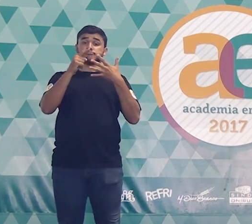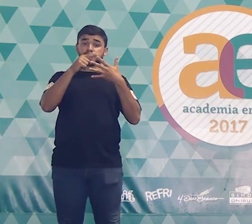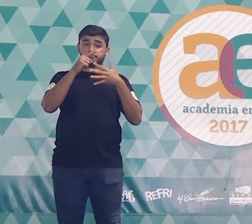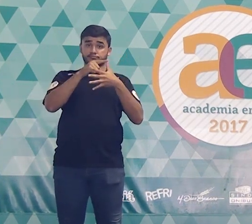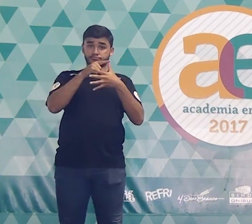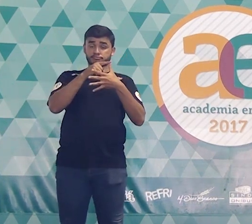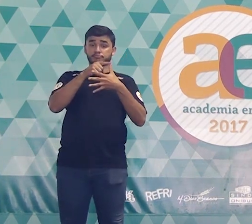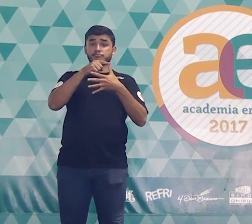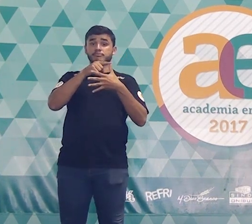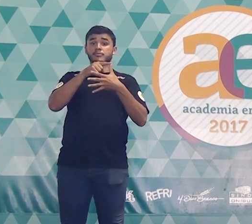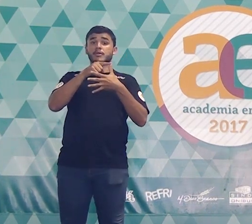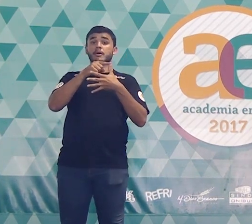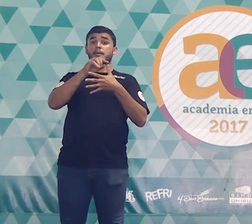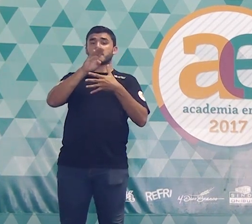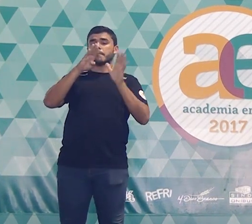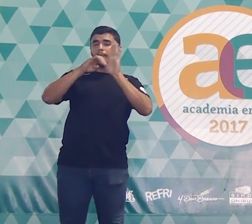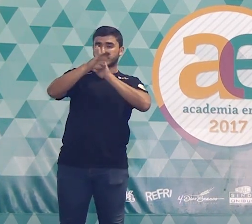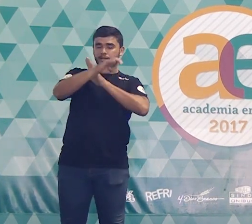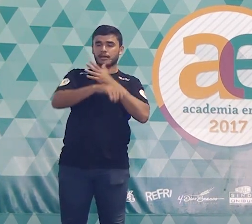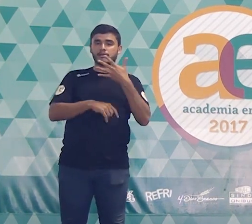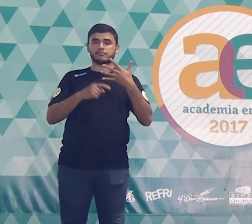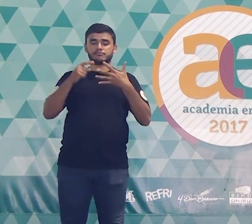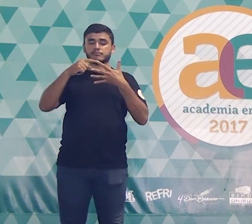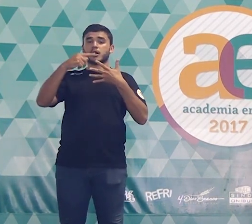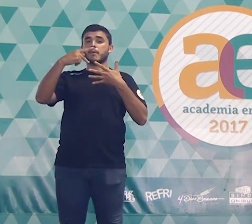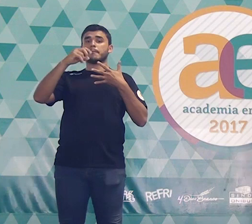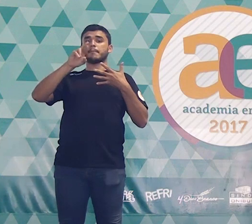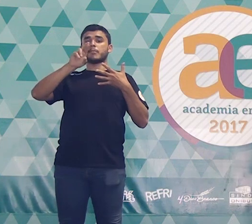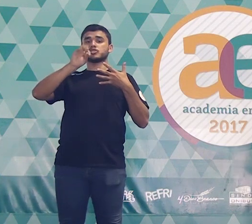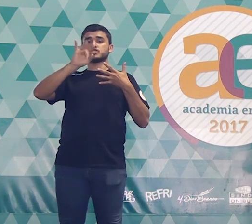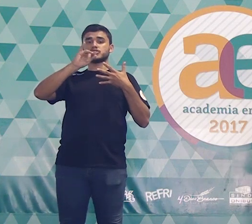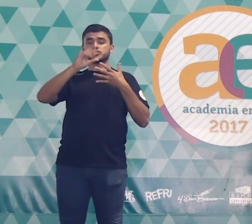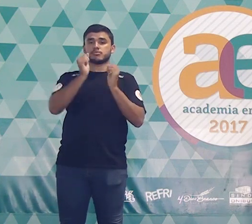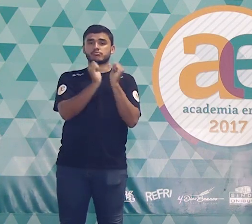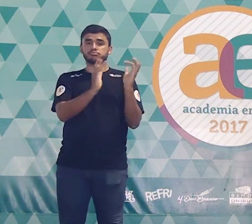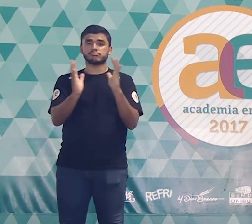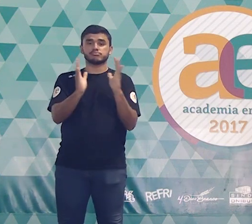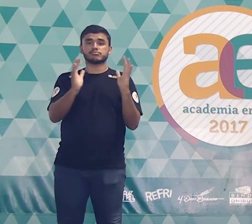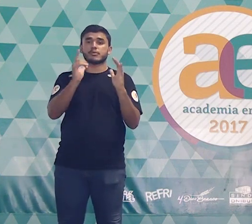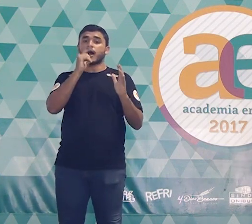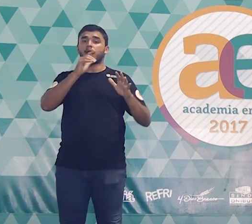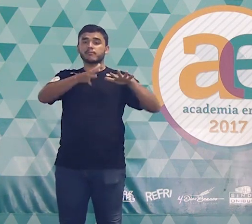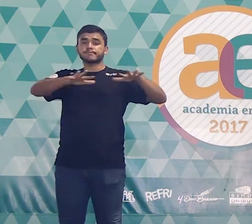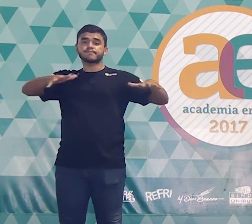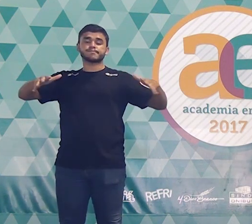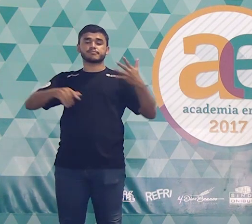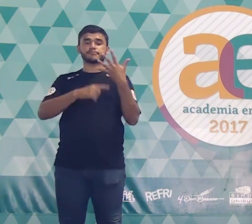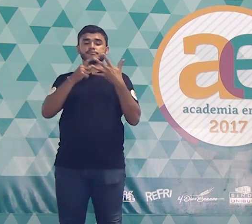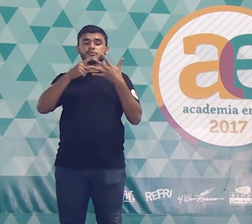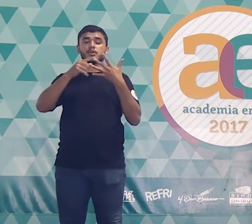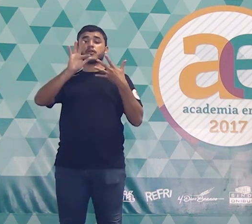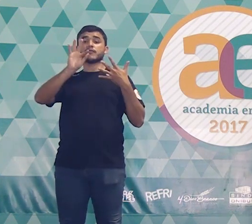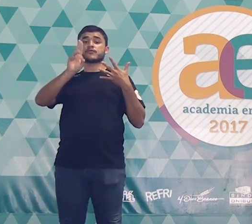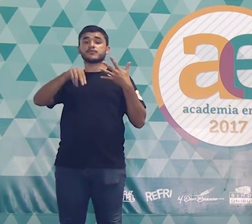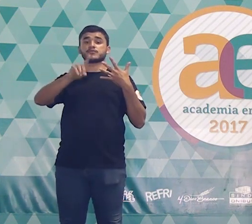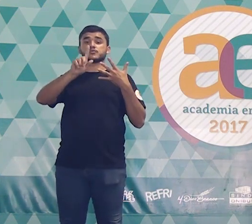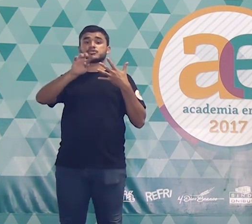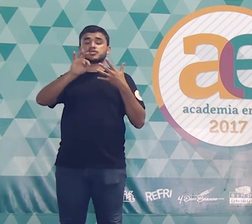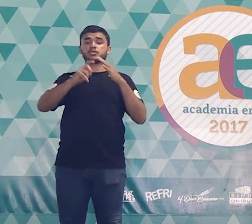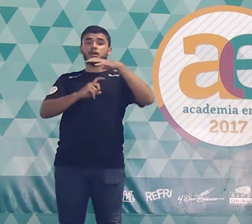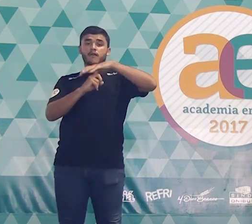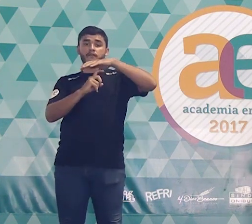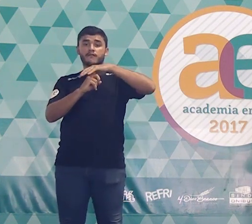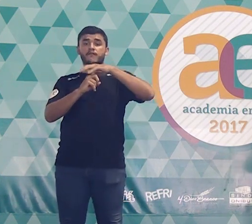basicamente, o reino Protista, ele vai falar de protozoários e algas, o reino Fungi vai trabalhar o quê? Os fungos,